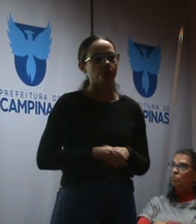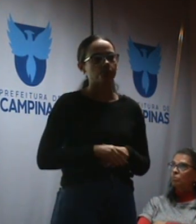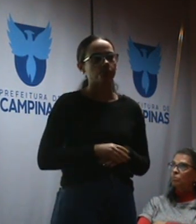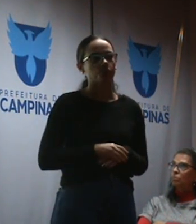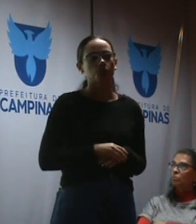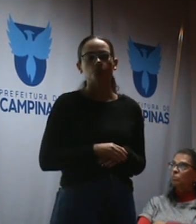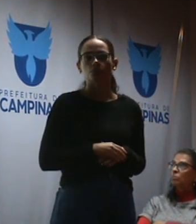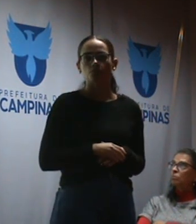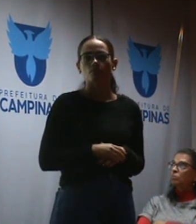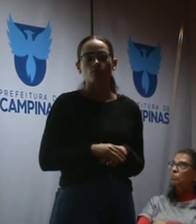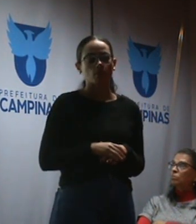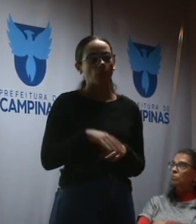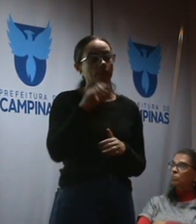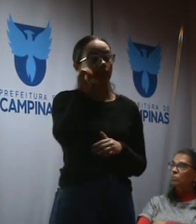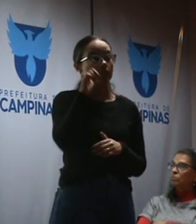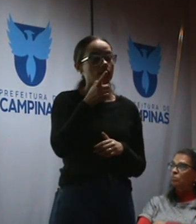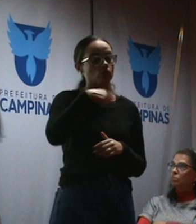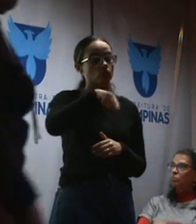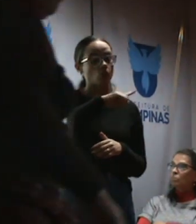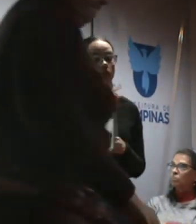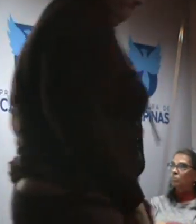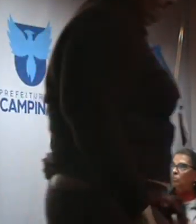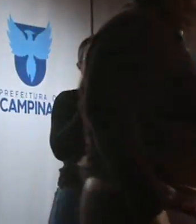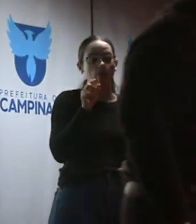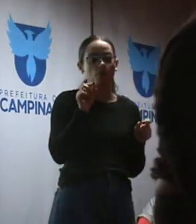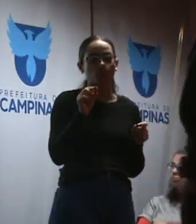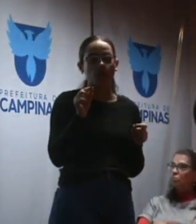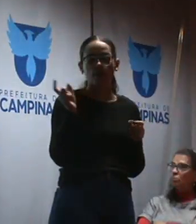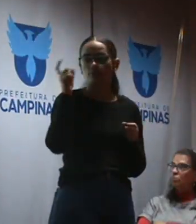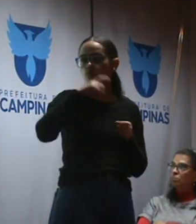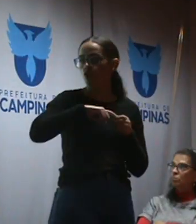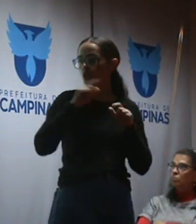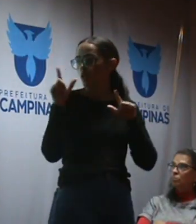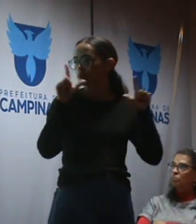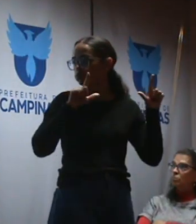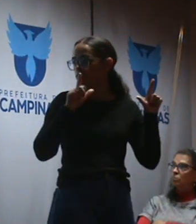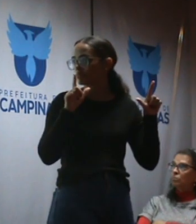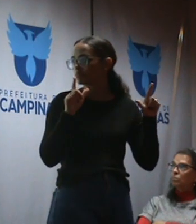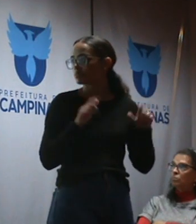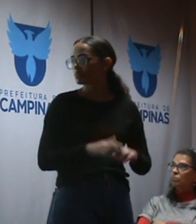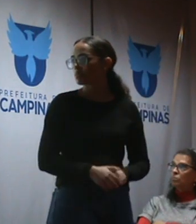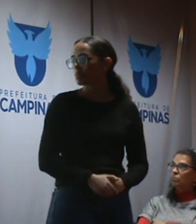O que é interessante a gente ver? Deixa eu voltar lá no começo para mostrar